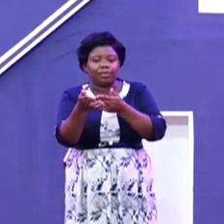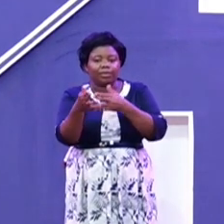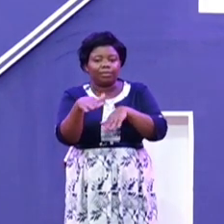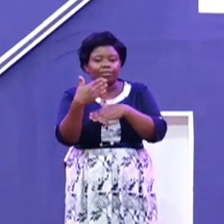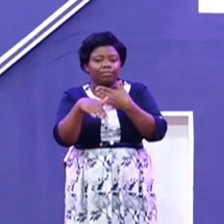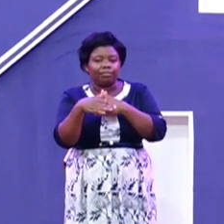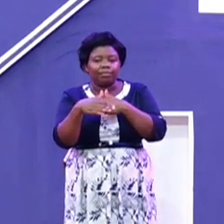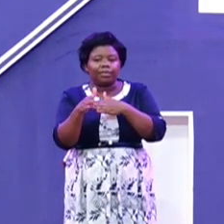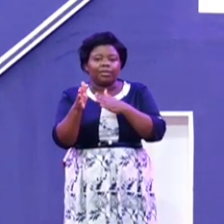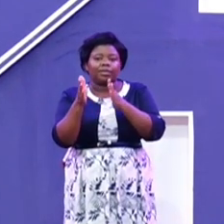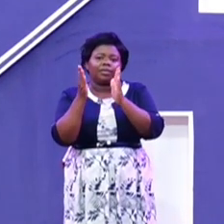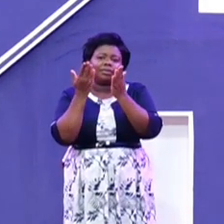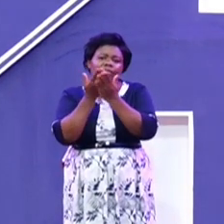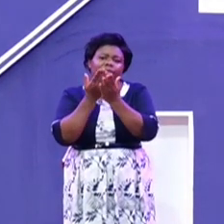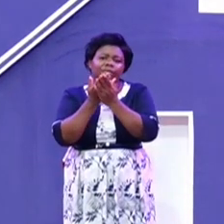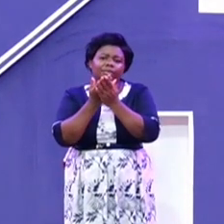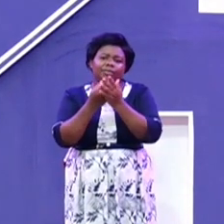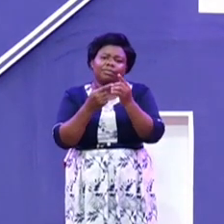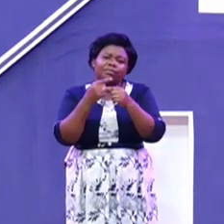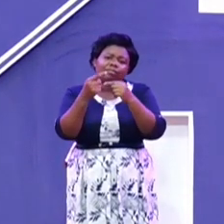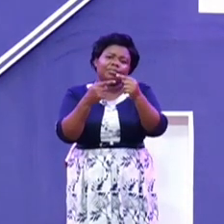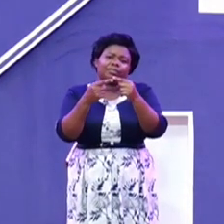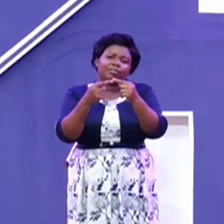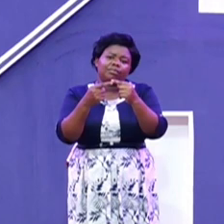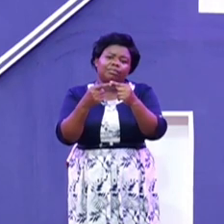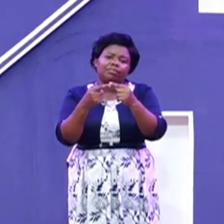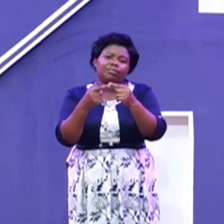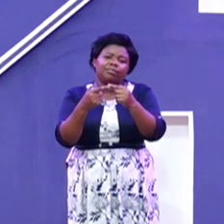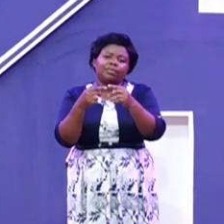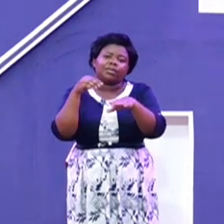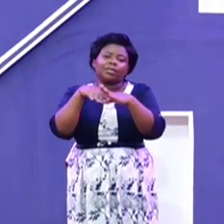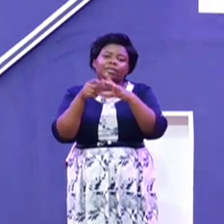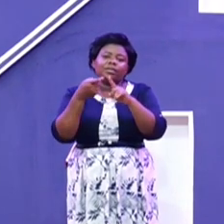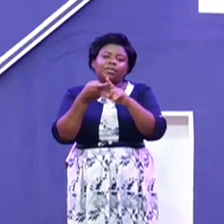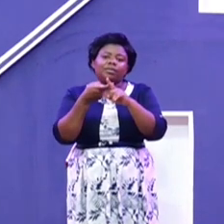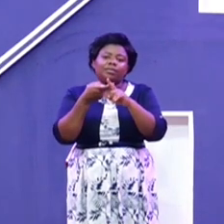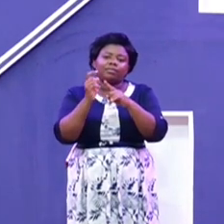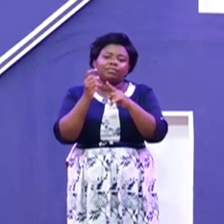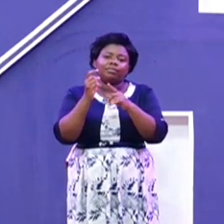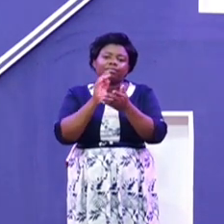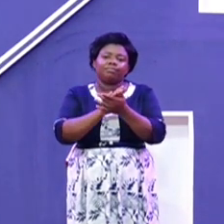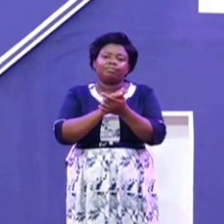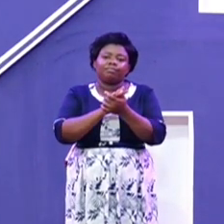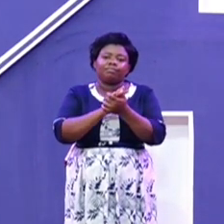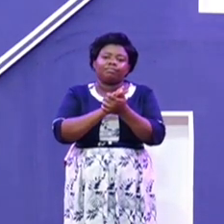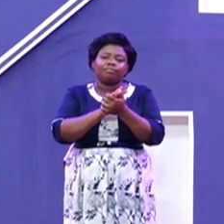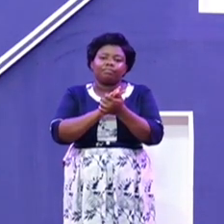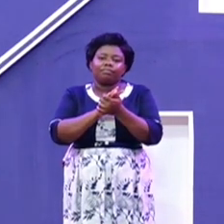ni asaba nti bakwongezeeyo ko mu January ndowooza naye ajaba akomyewo okuva ebweru